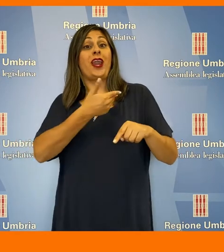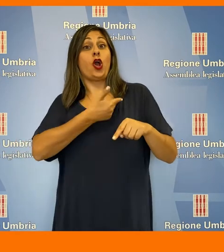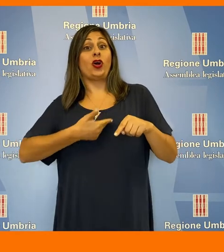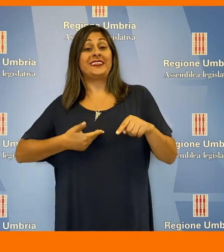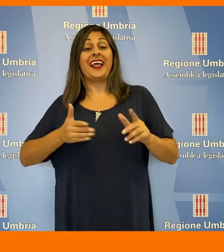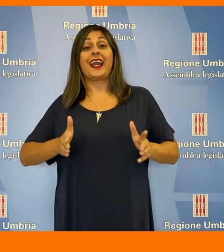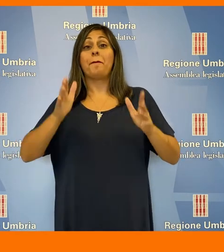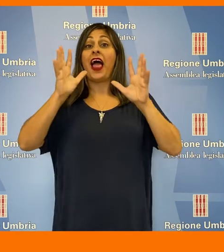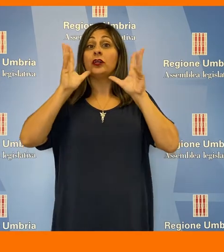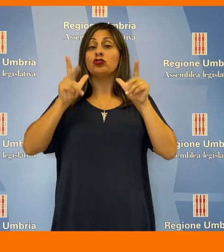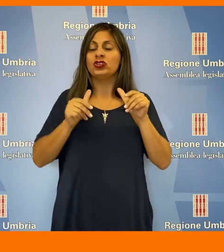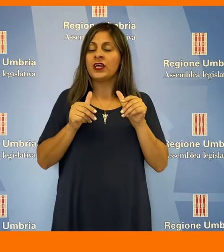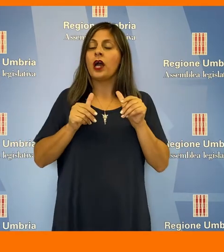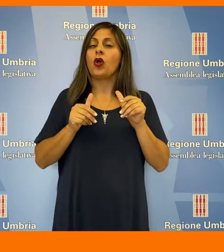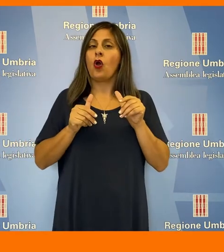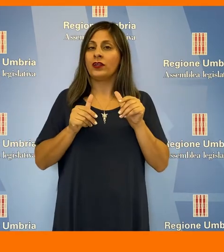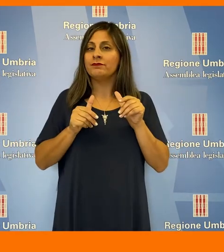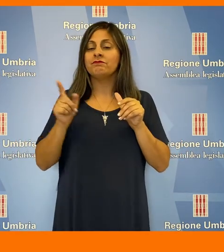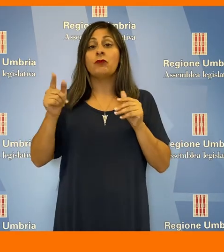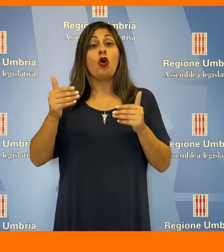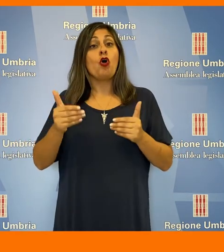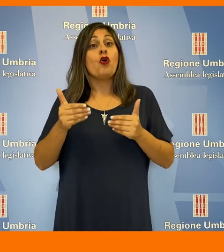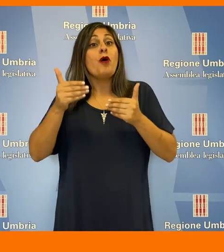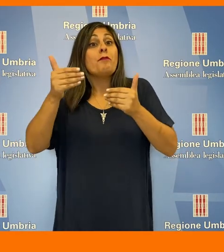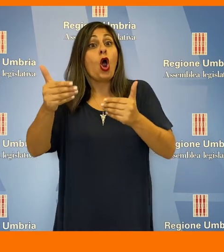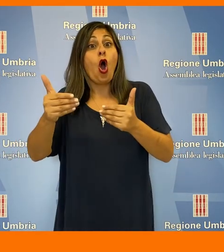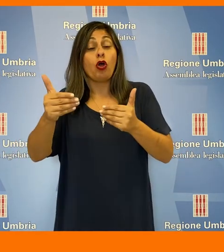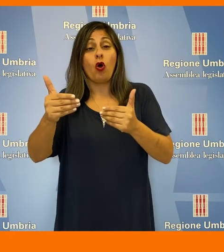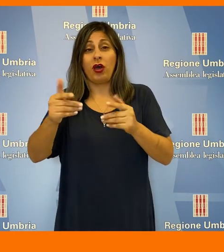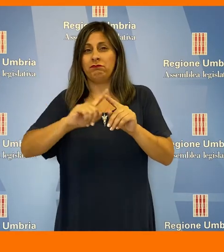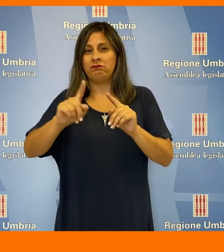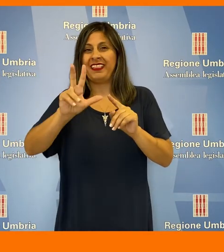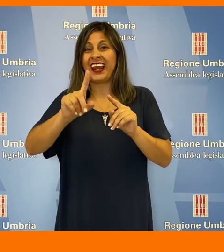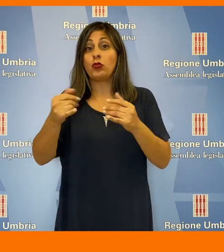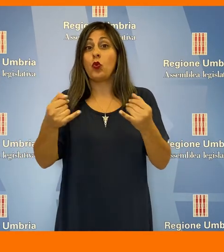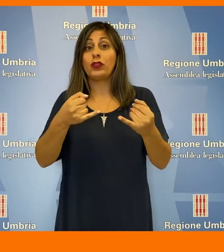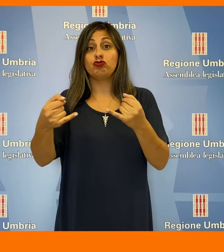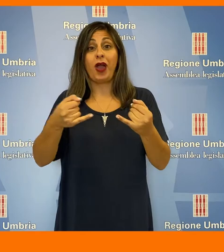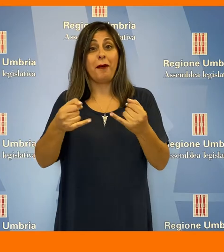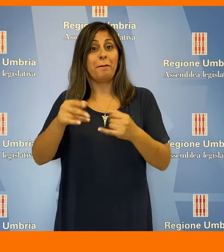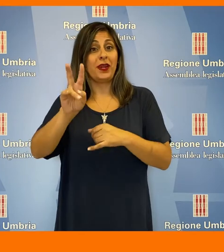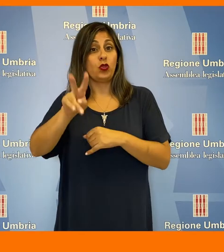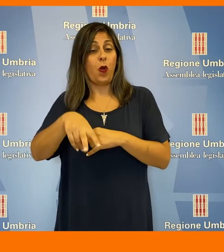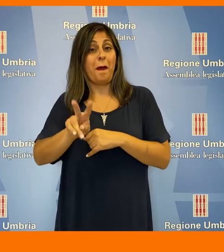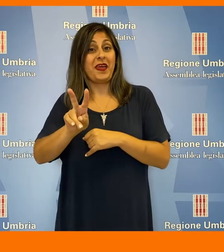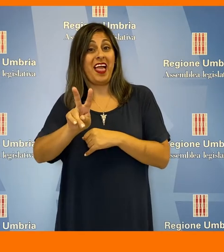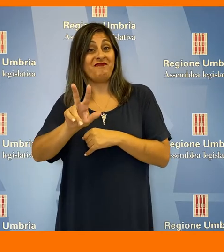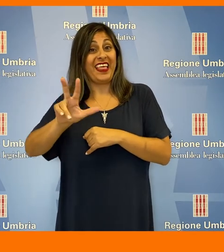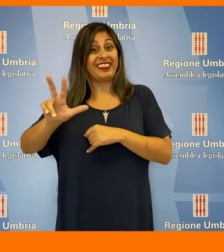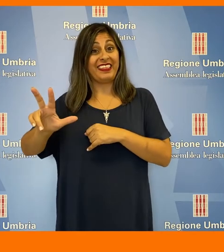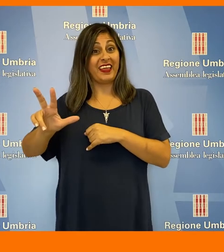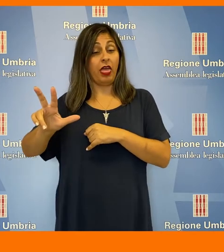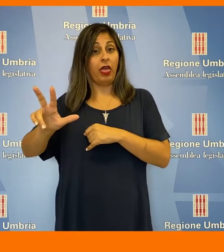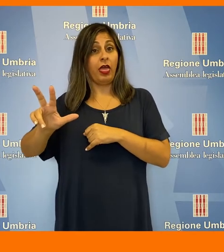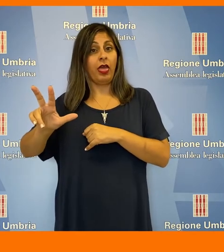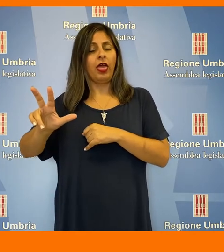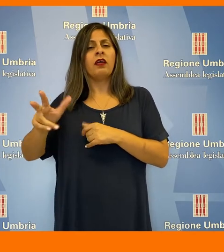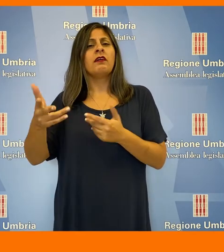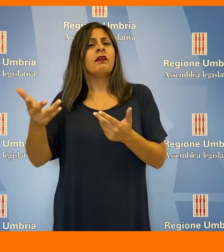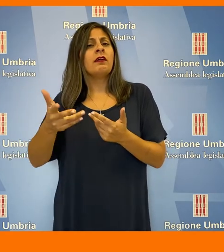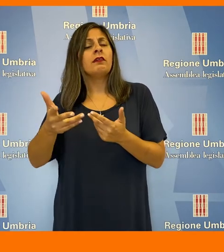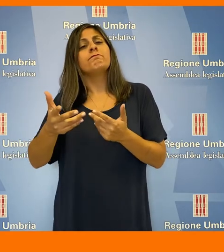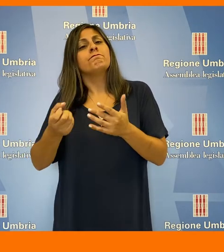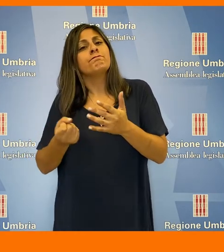dato parere favorevole alla proroga fino al 31 dicembre 2023 per